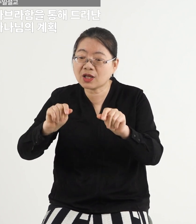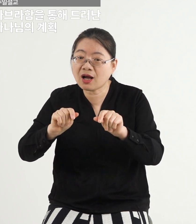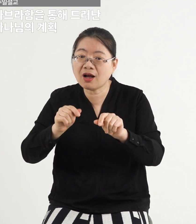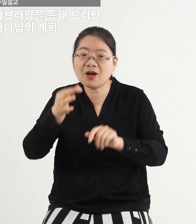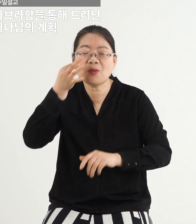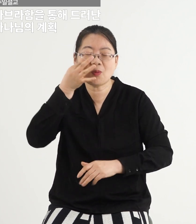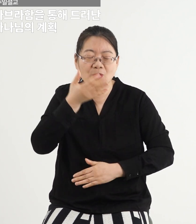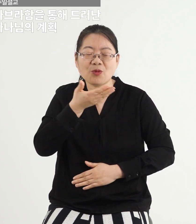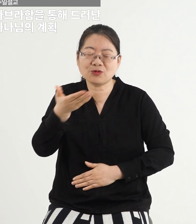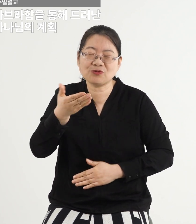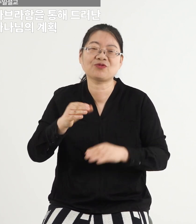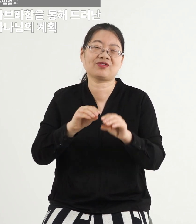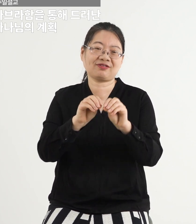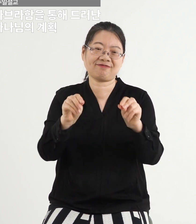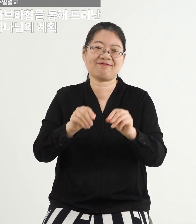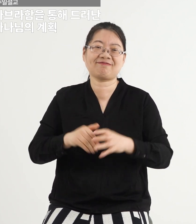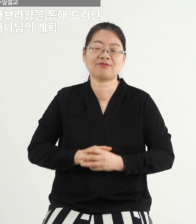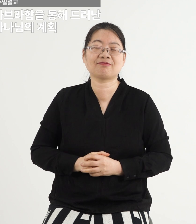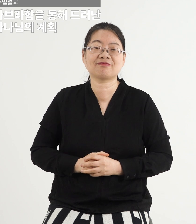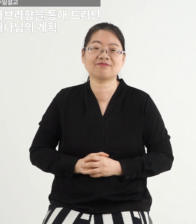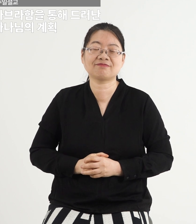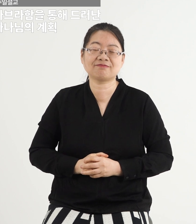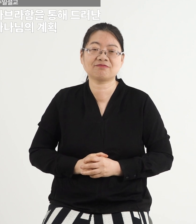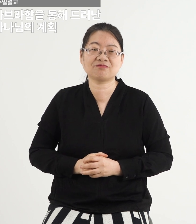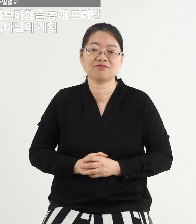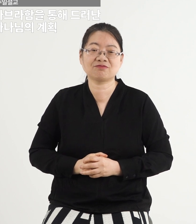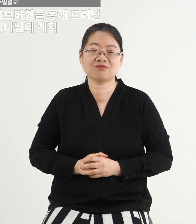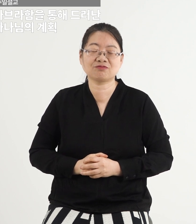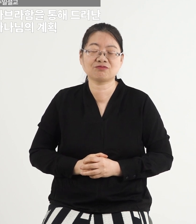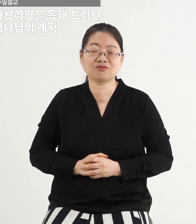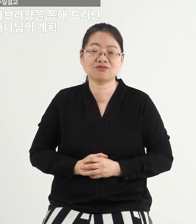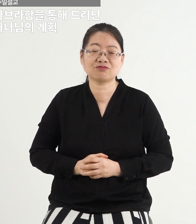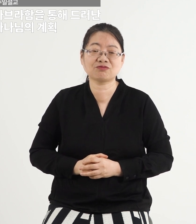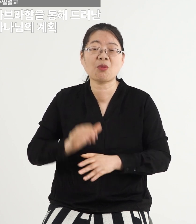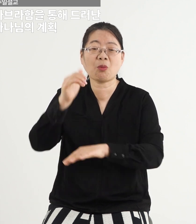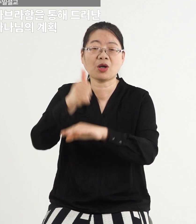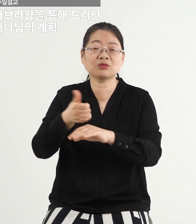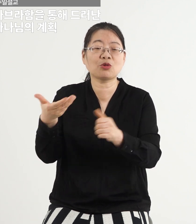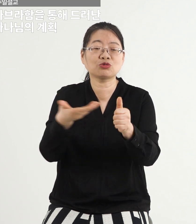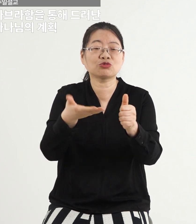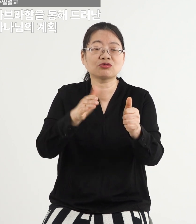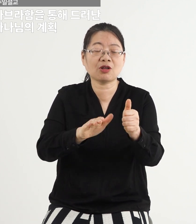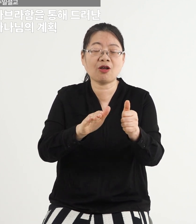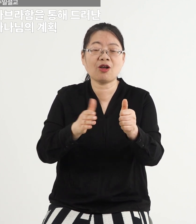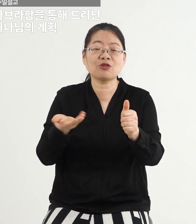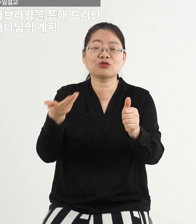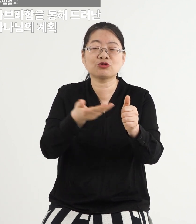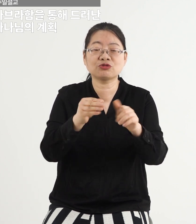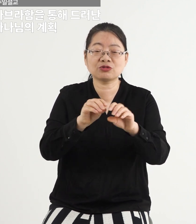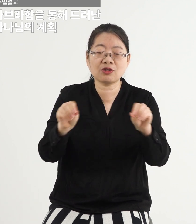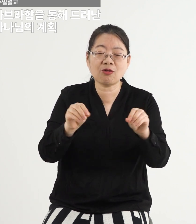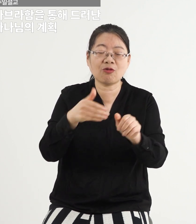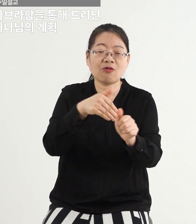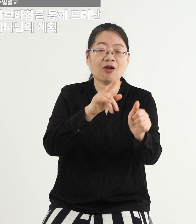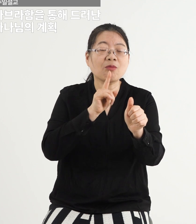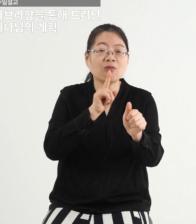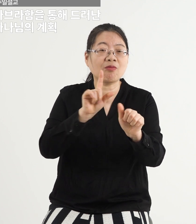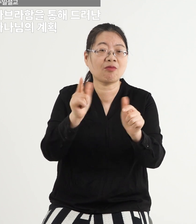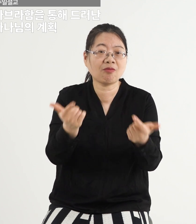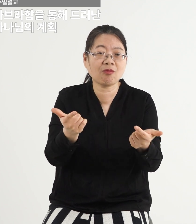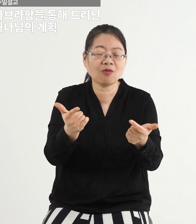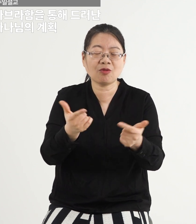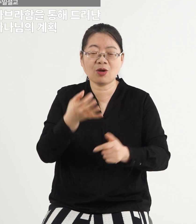보여줄 땅. 왜? 어차피 줄 건데 주는 땅으로 가라고 얘기하지 않고 보여줄 땅으로